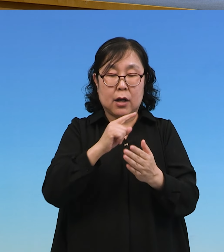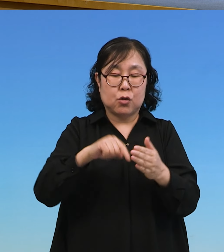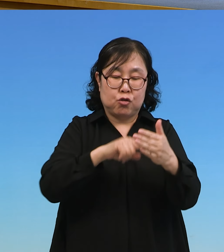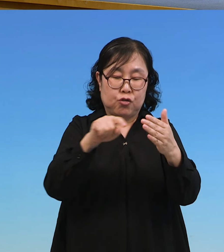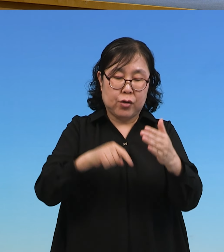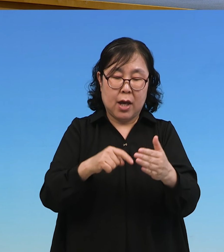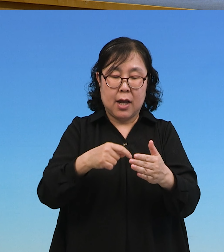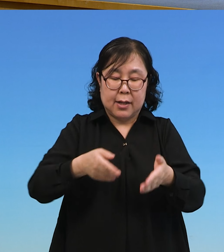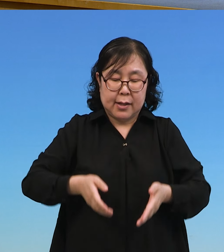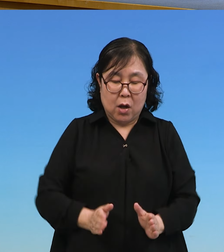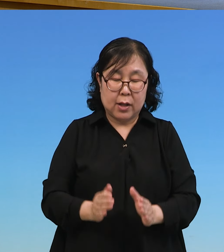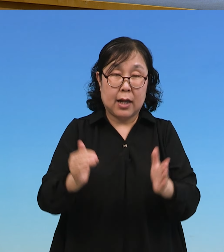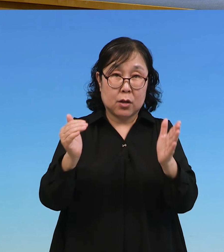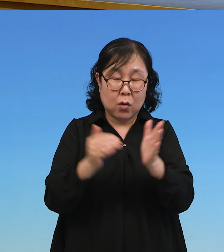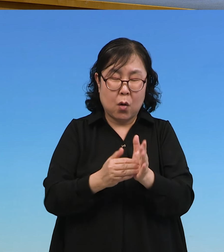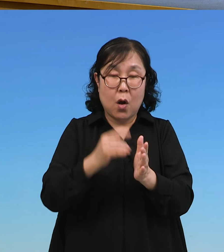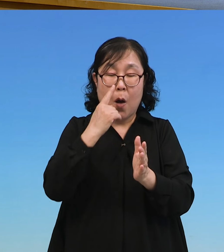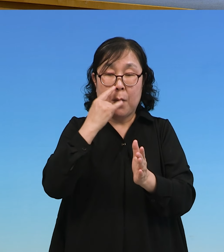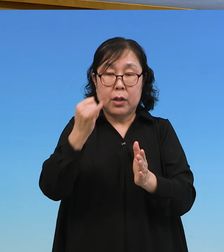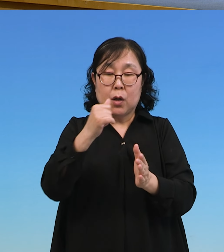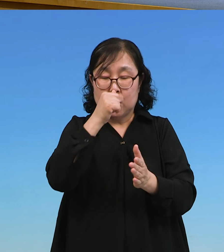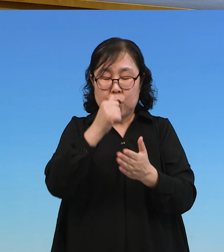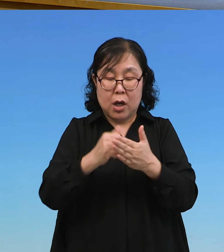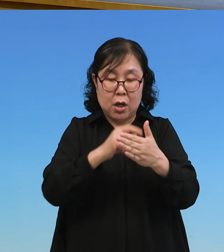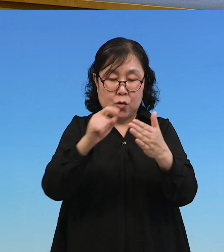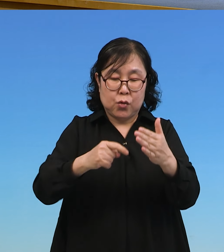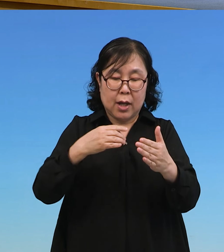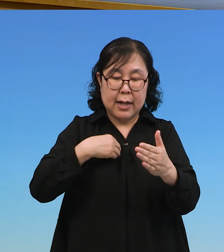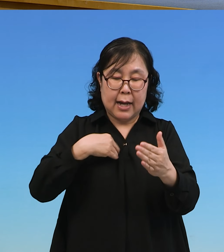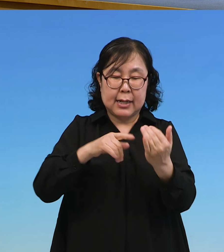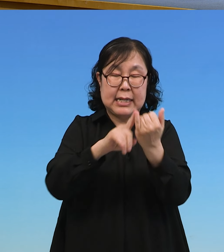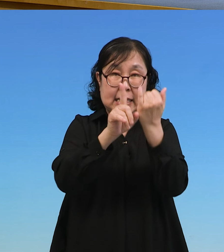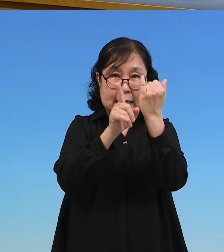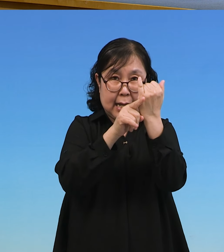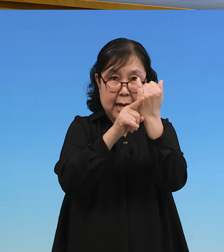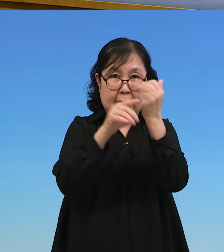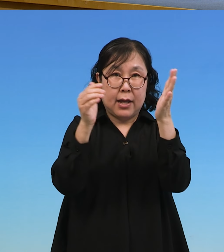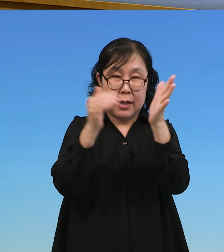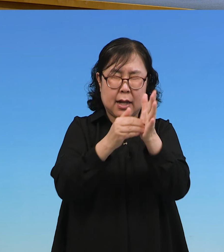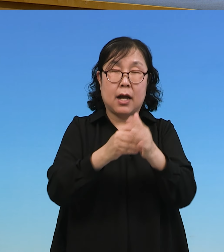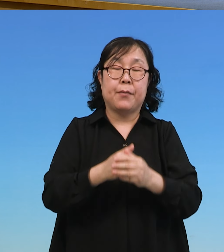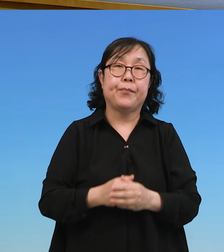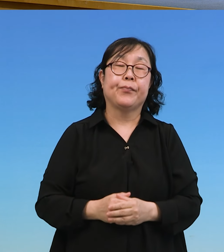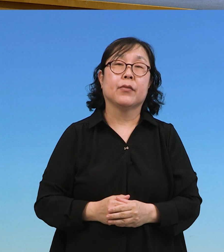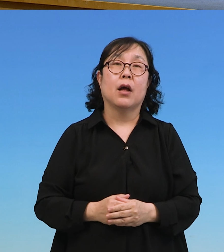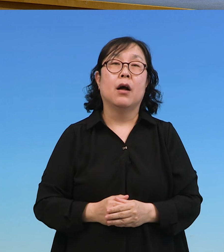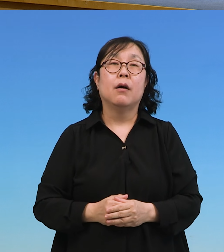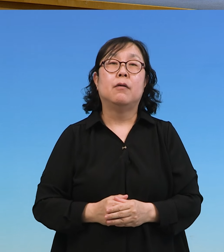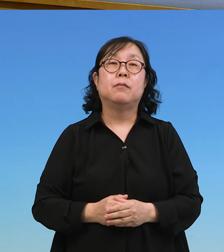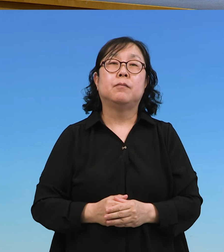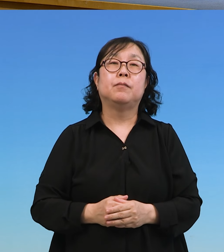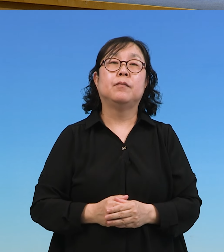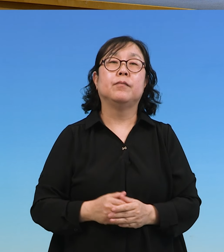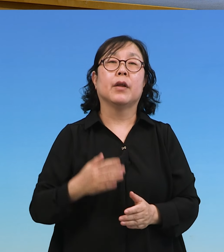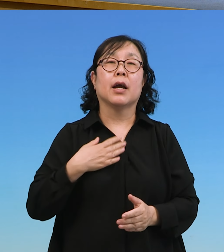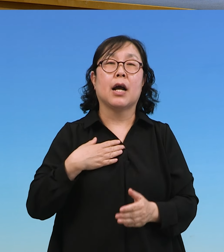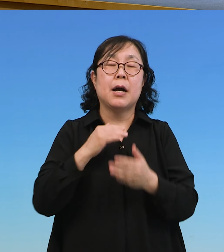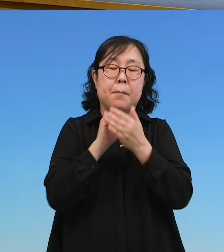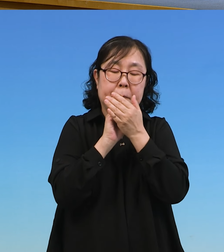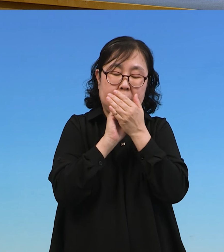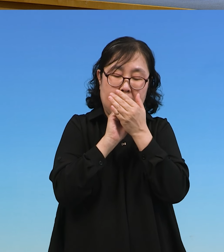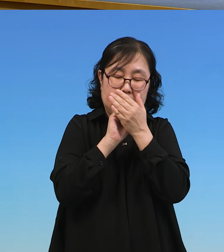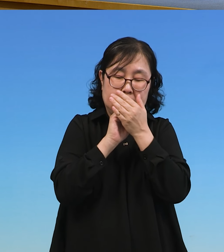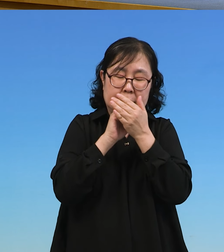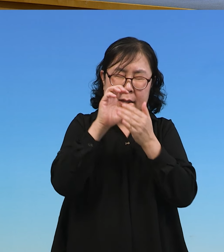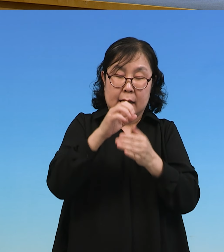중에 출생하였으며 어머니가 죄 중에서 나를 잉태하였나이다. 또 시편 139편 15절.